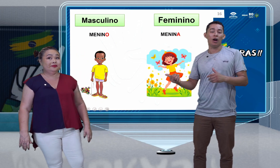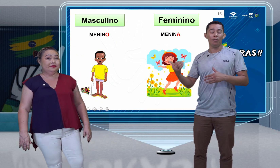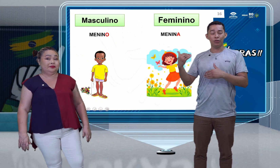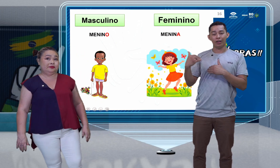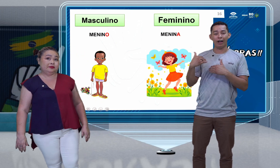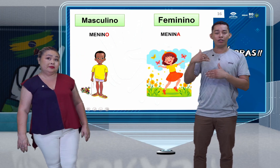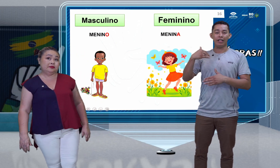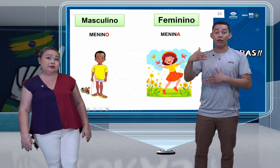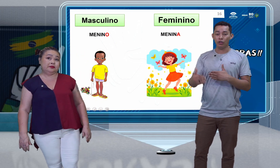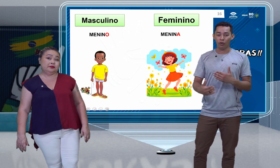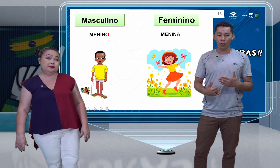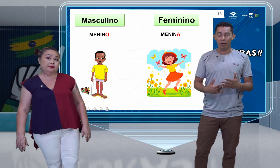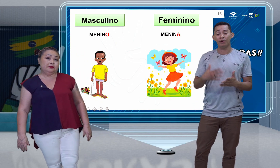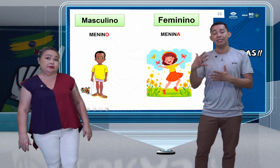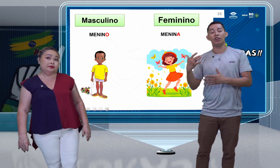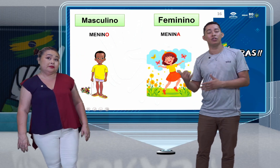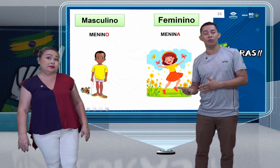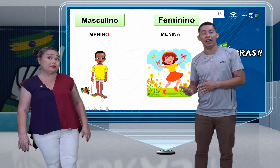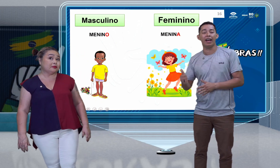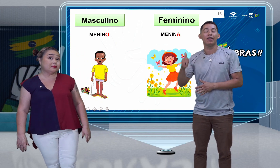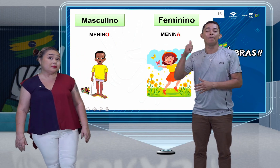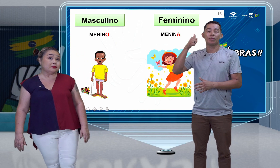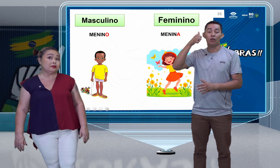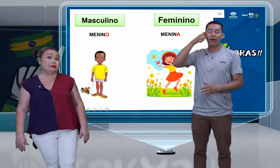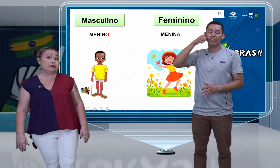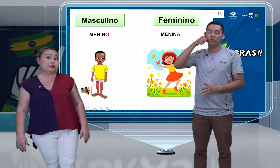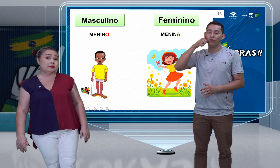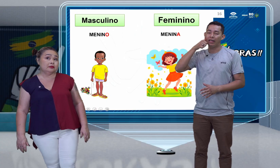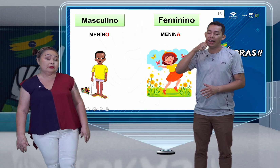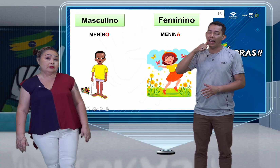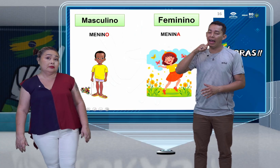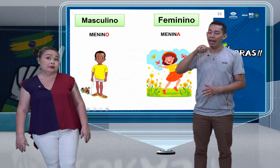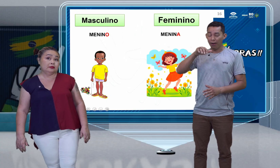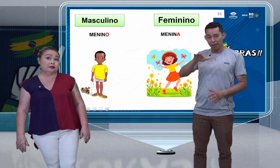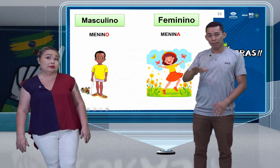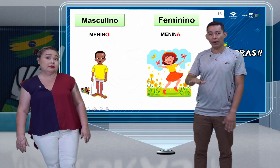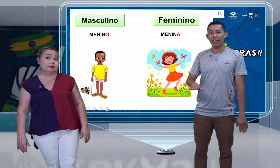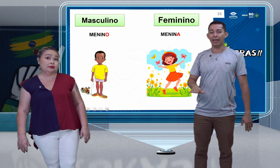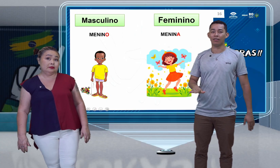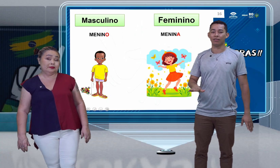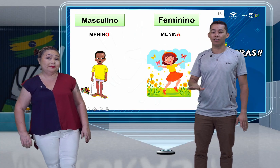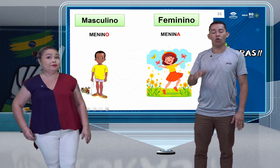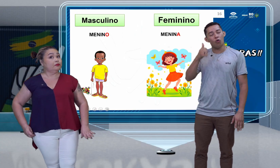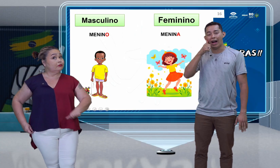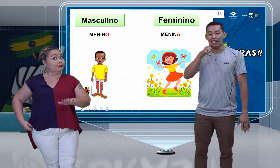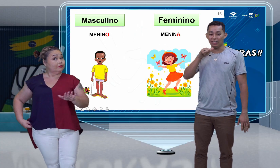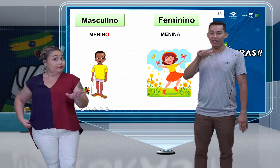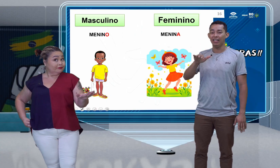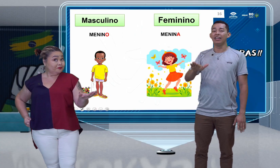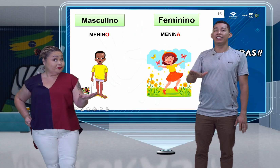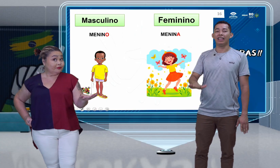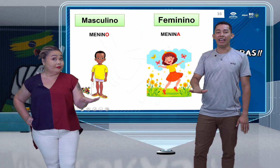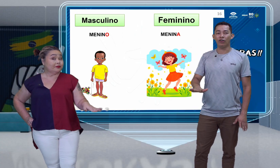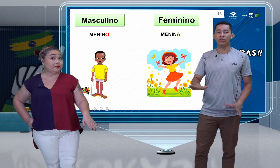só trocar o sinal de homem pelo sinal de mulher. Então eu faço mulher pequena ou baixa, né? E aí eu